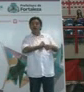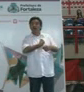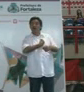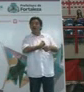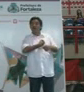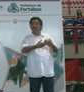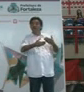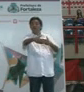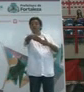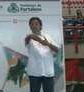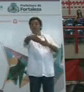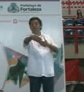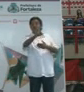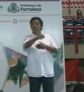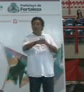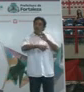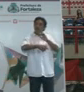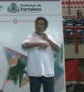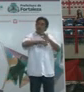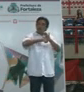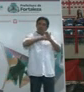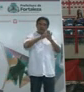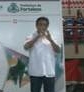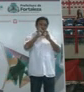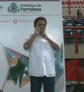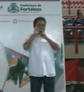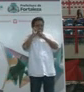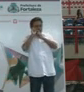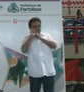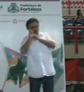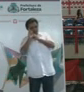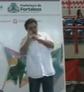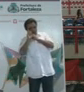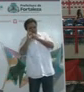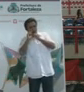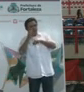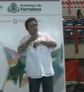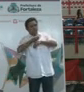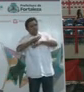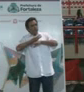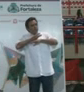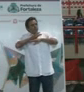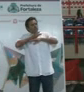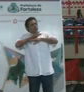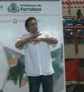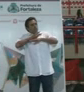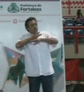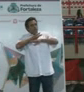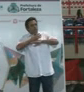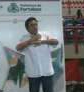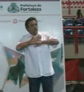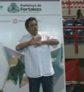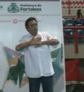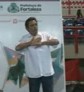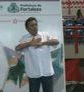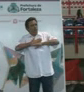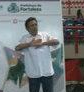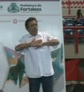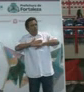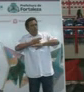vida é você, antes de dormir, deitar, respirar fundo, relaxar um